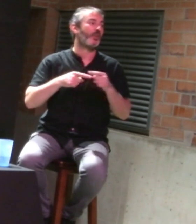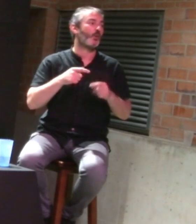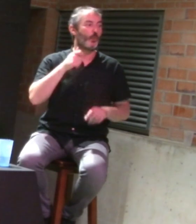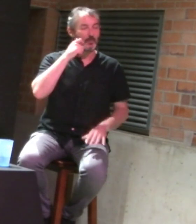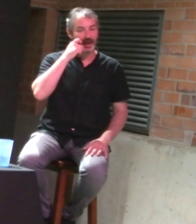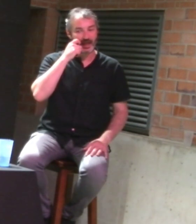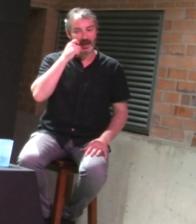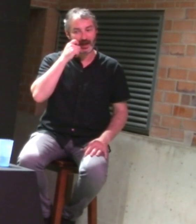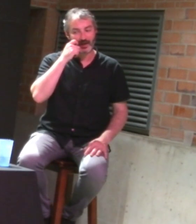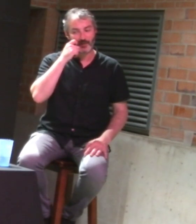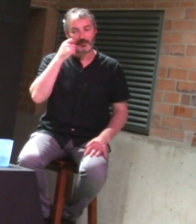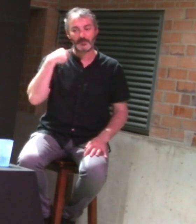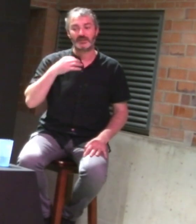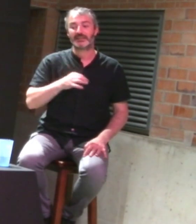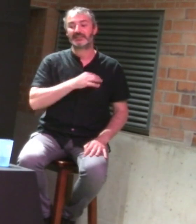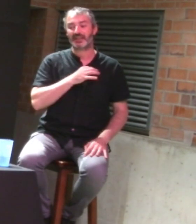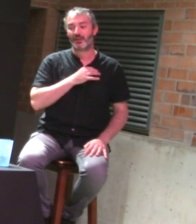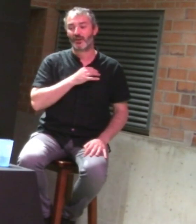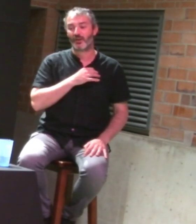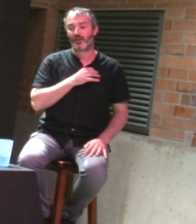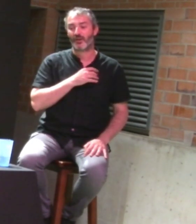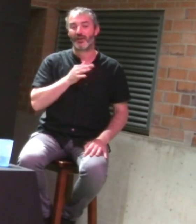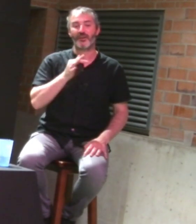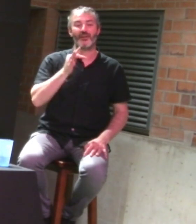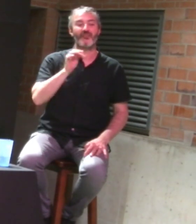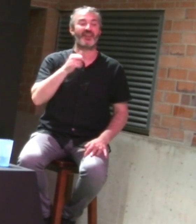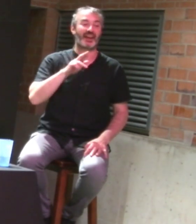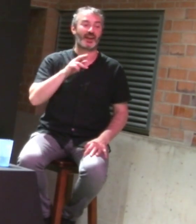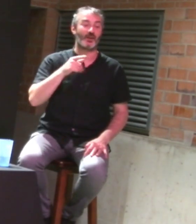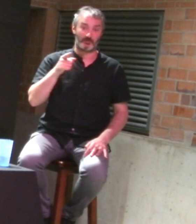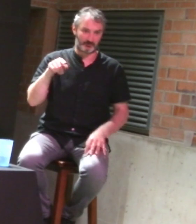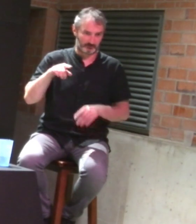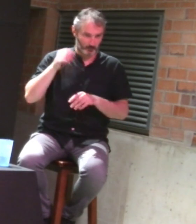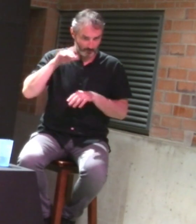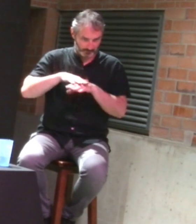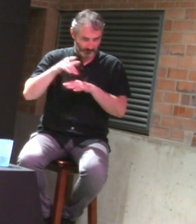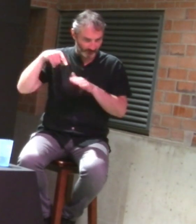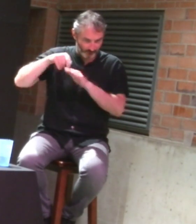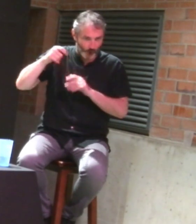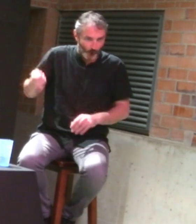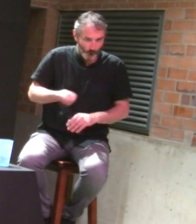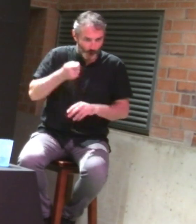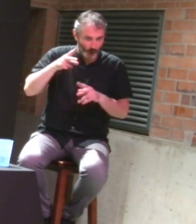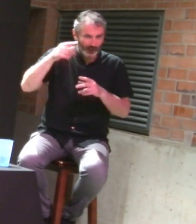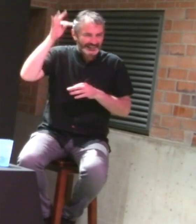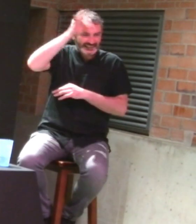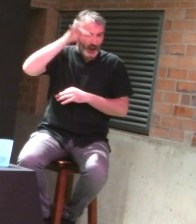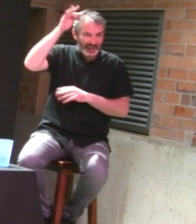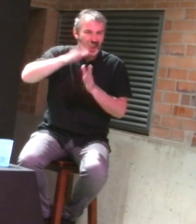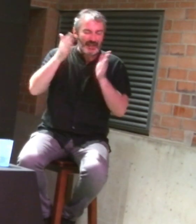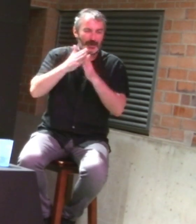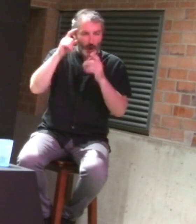Humana va ser, precisament, el Ferrer Guàrdia i Mateu Morral, que era difusor a Espanya de mitjans